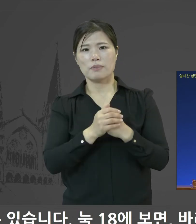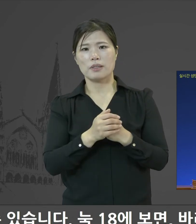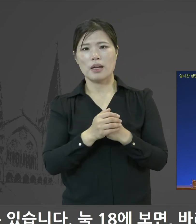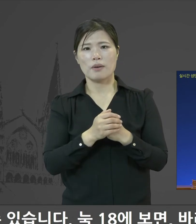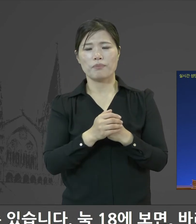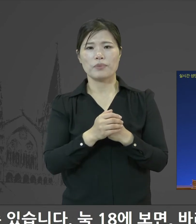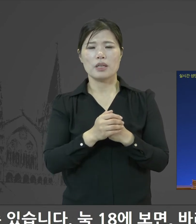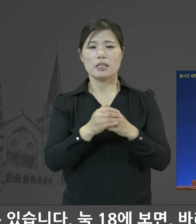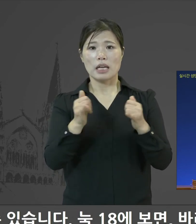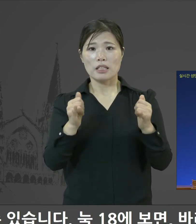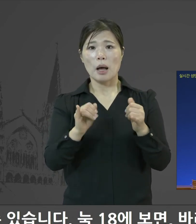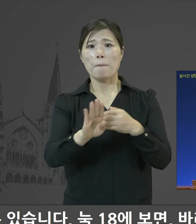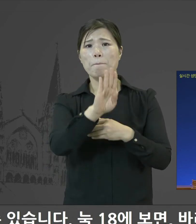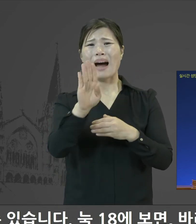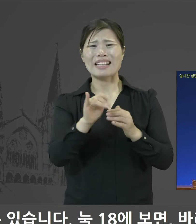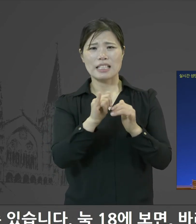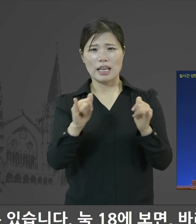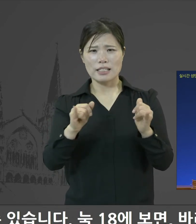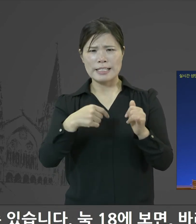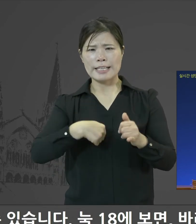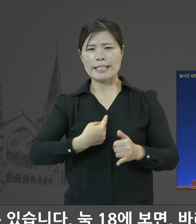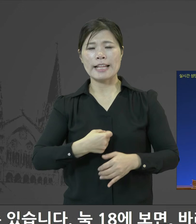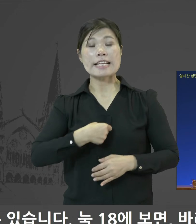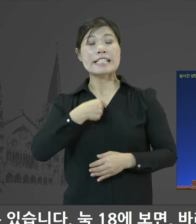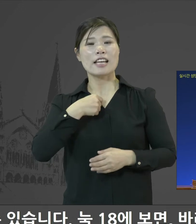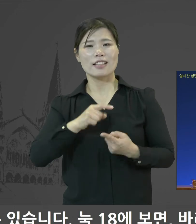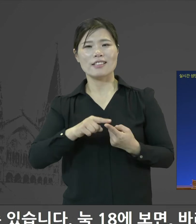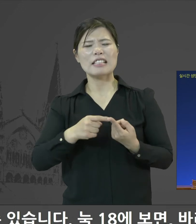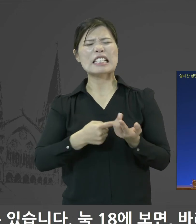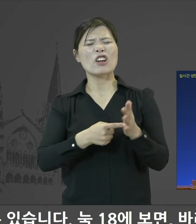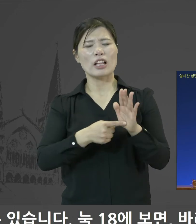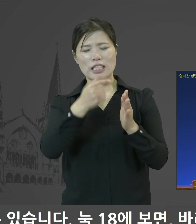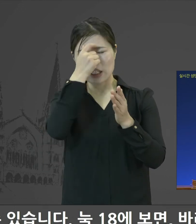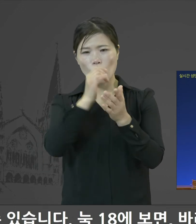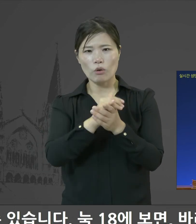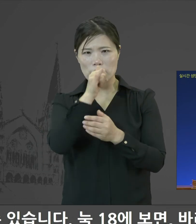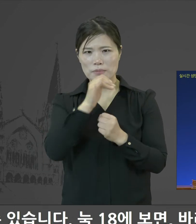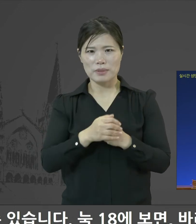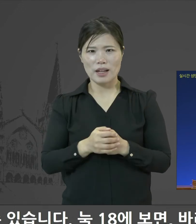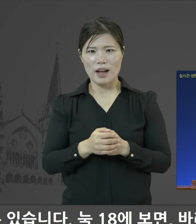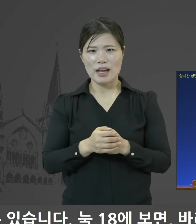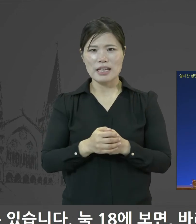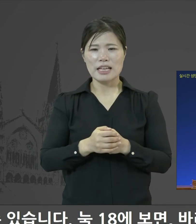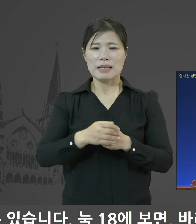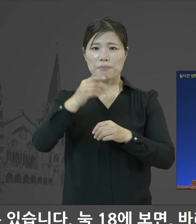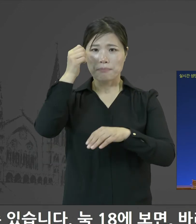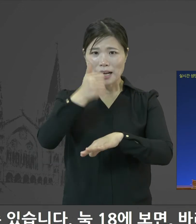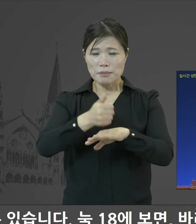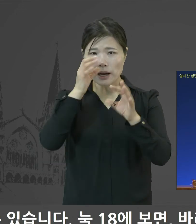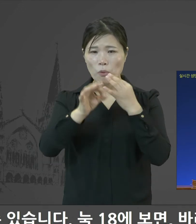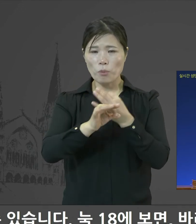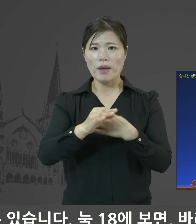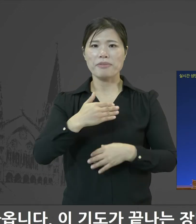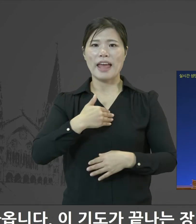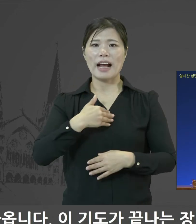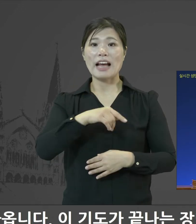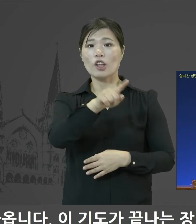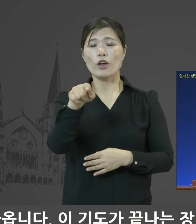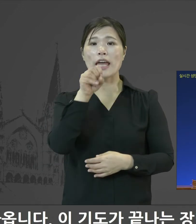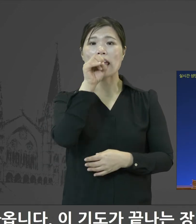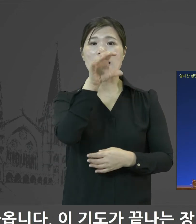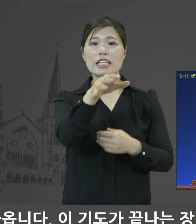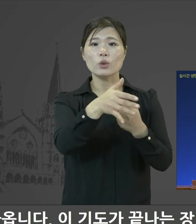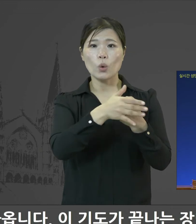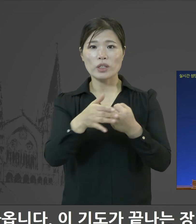기도를 드렸습니다. 이 기도가 끝나는 장면 14절인데 제가 읽어드립니다. 내가 너에게 이르노니